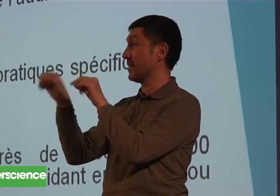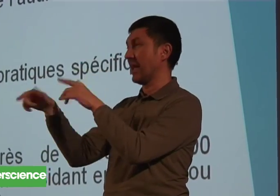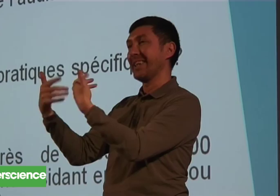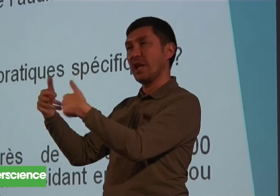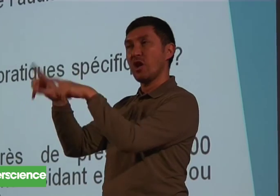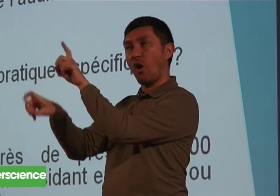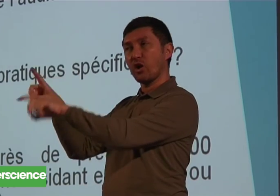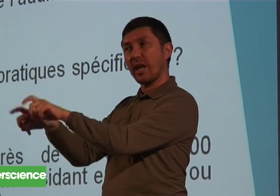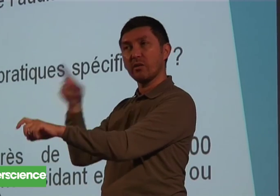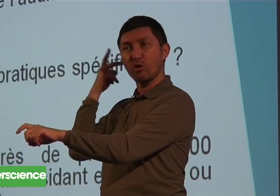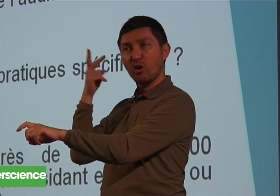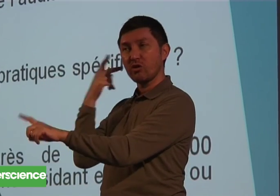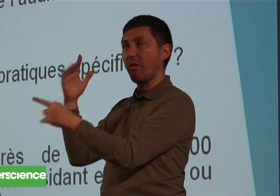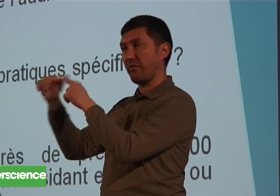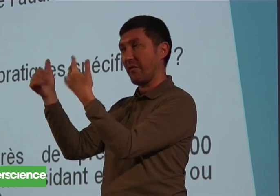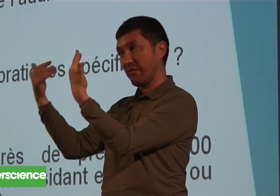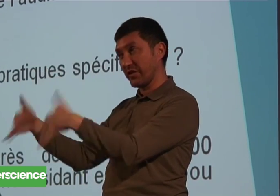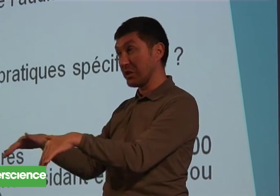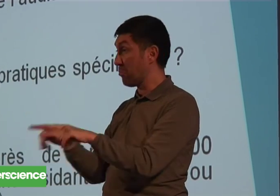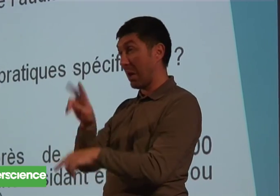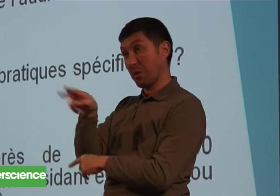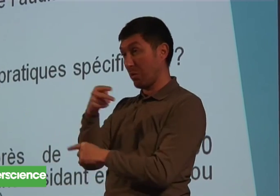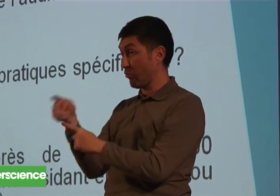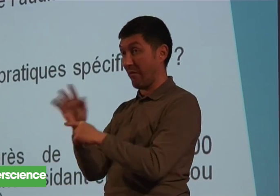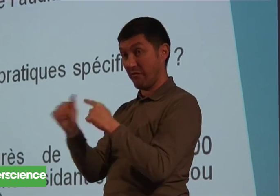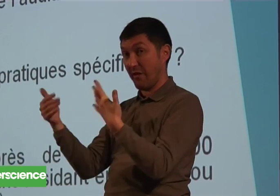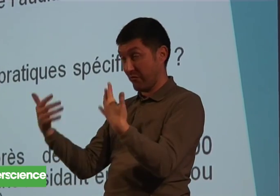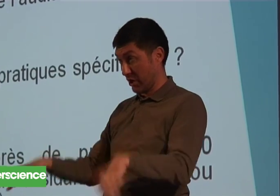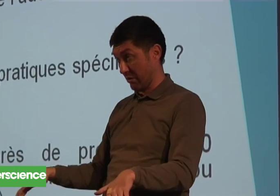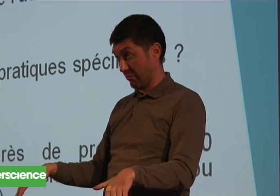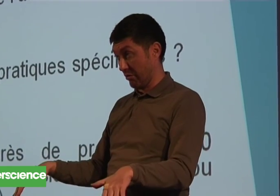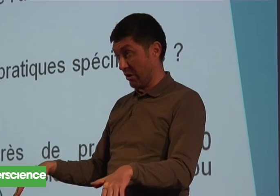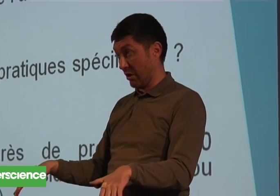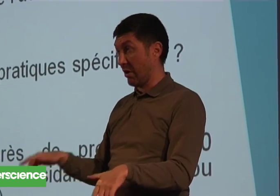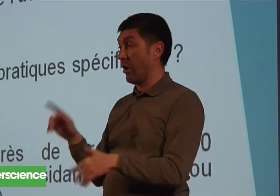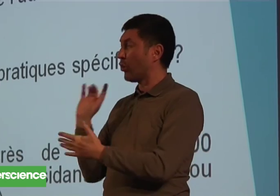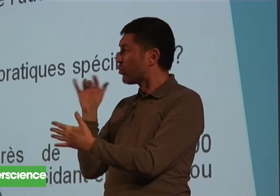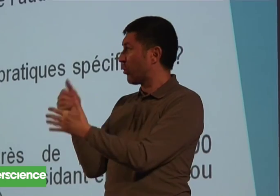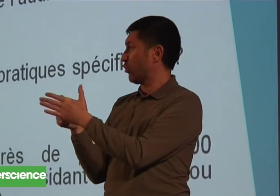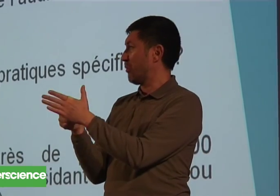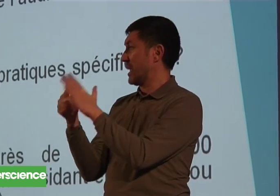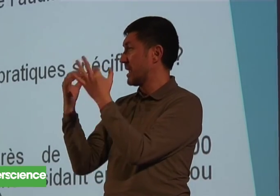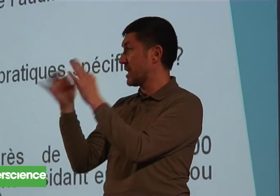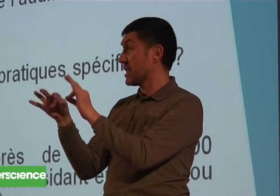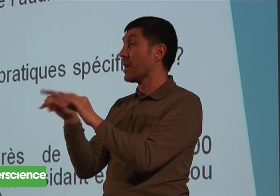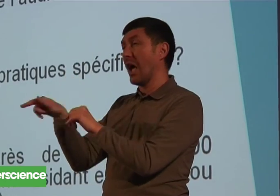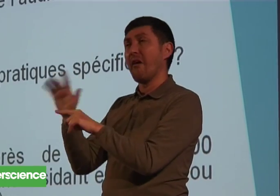enquête réalisée par l'INPES, qui était jusqu'en 2010, donc réalisée tous les 5 ans par